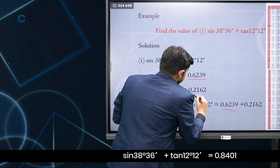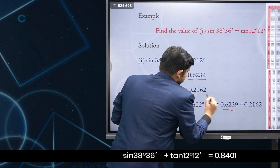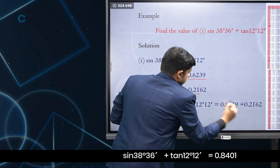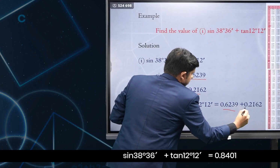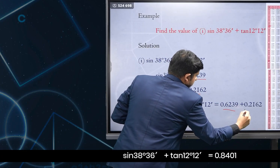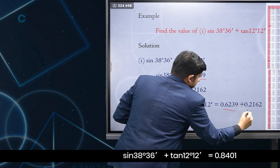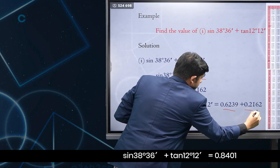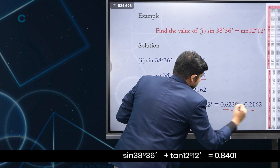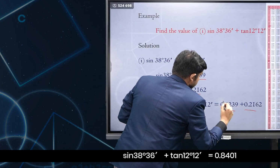0.8401